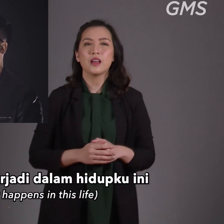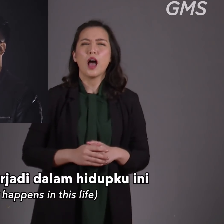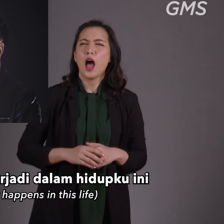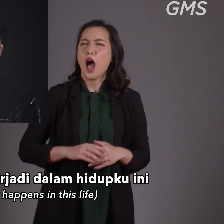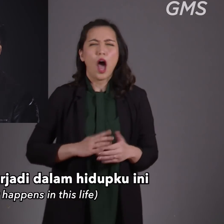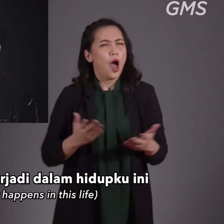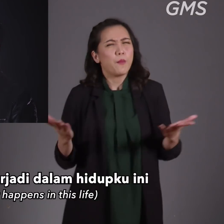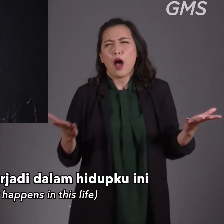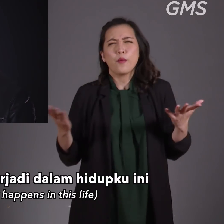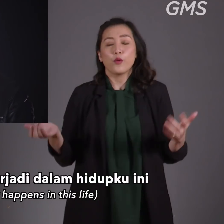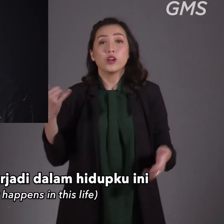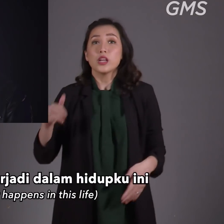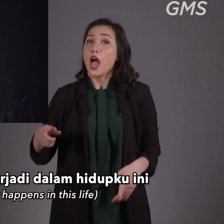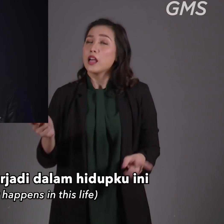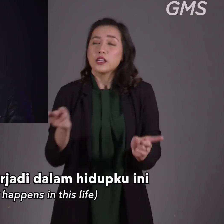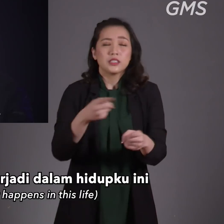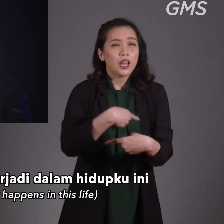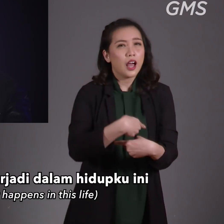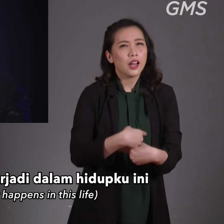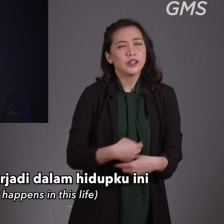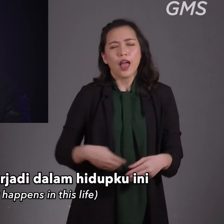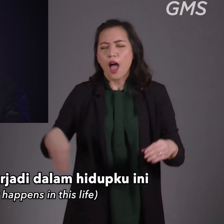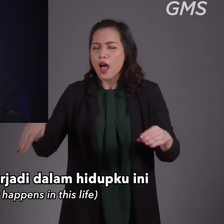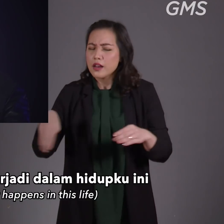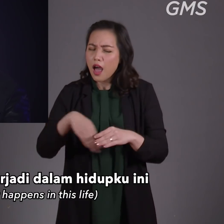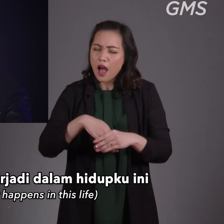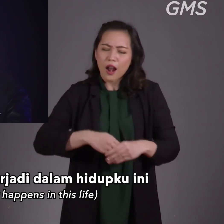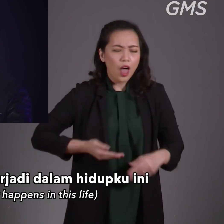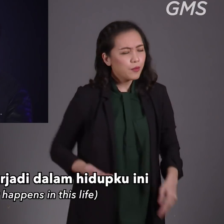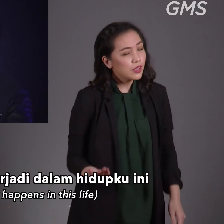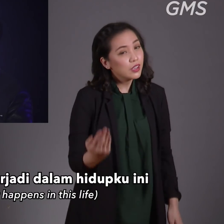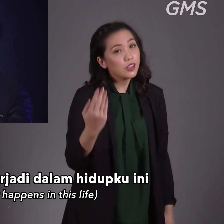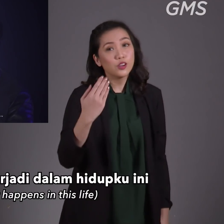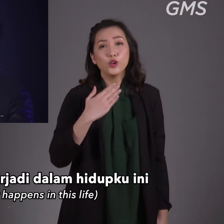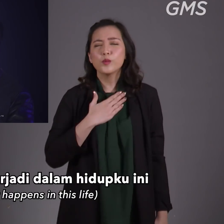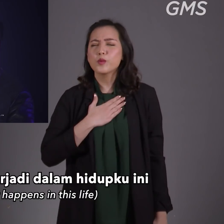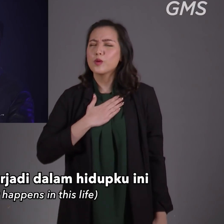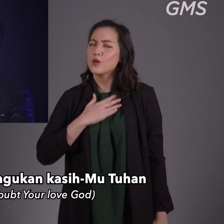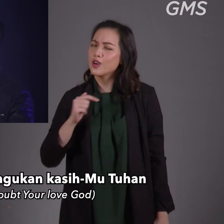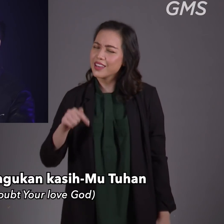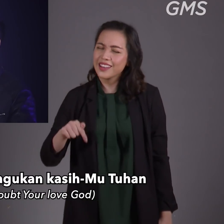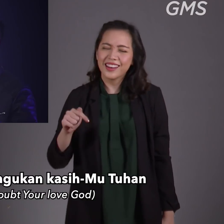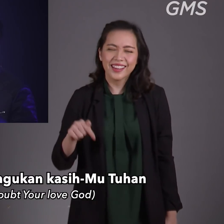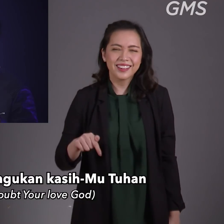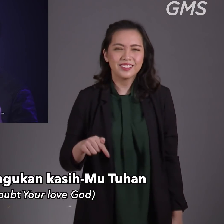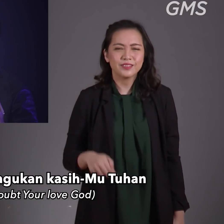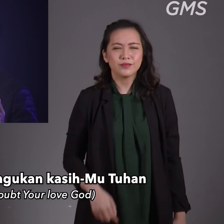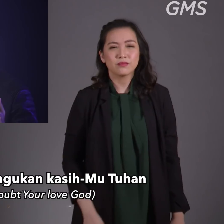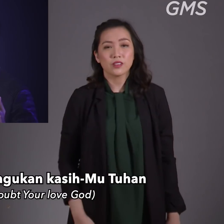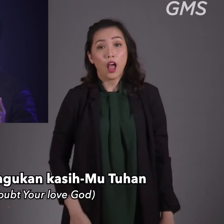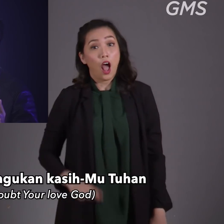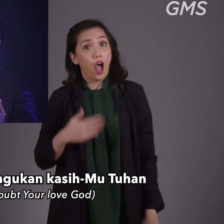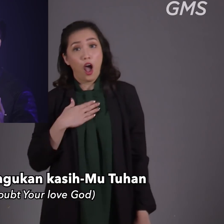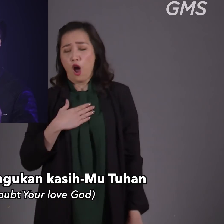Apapun yang terjadi dalam hidupku ini,